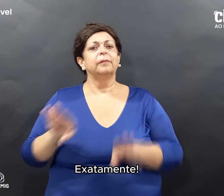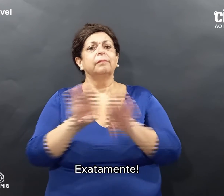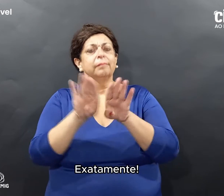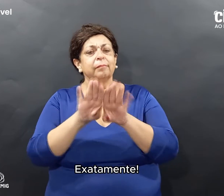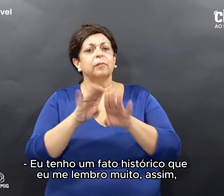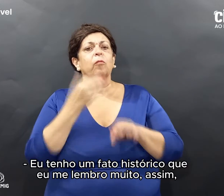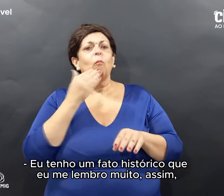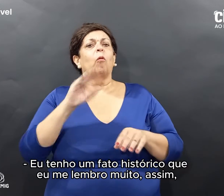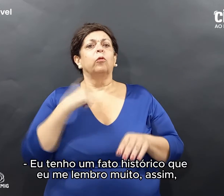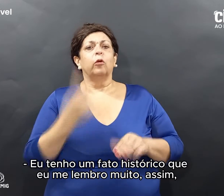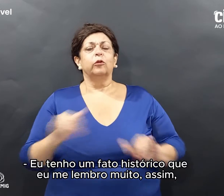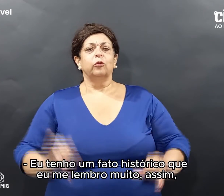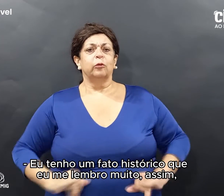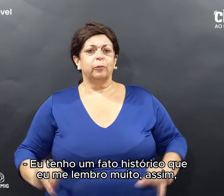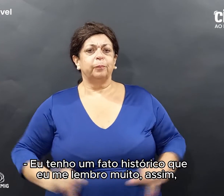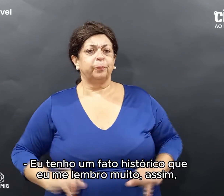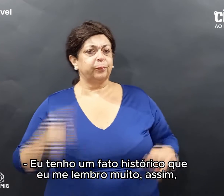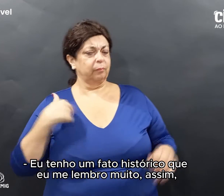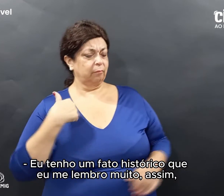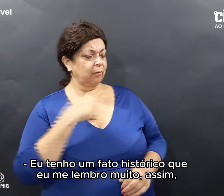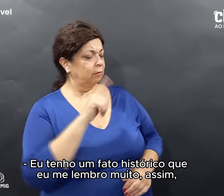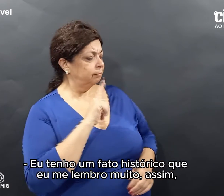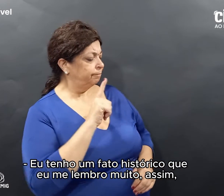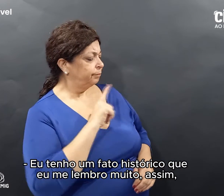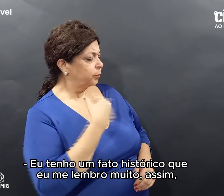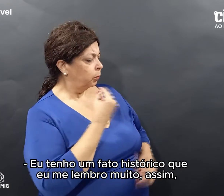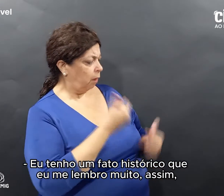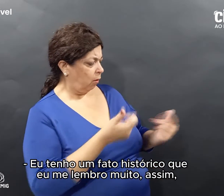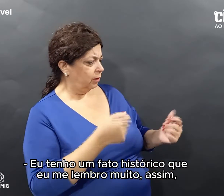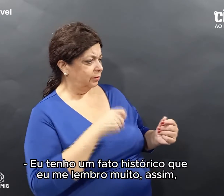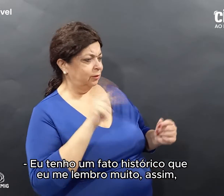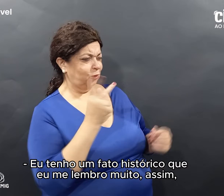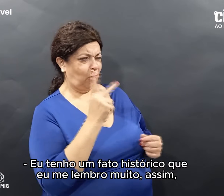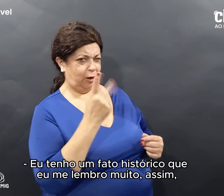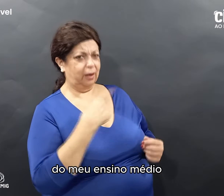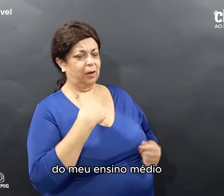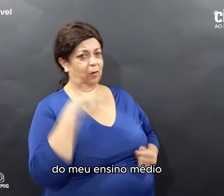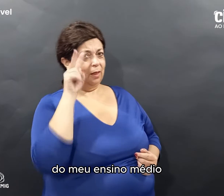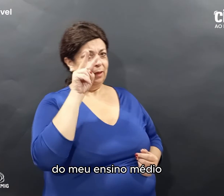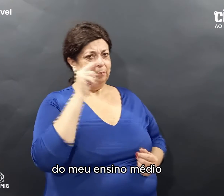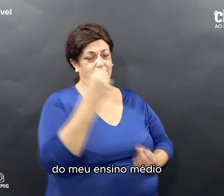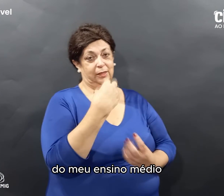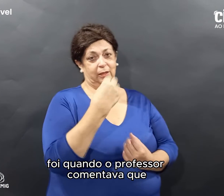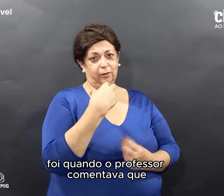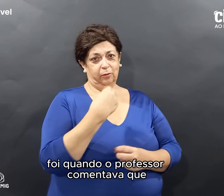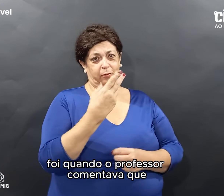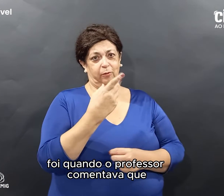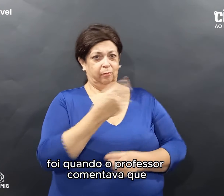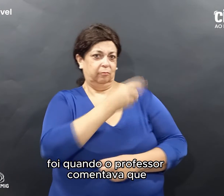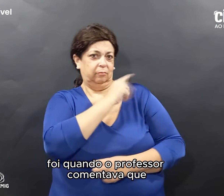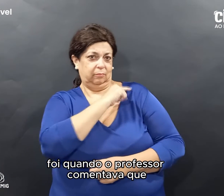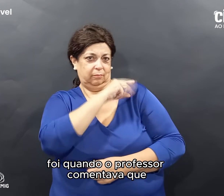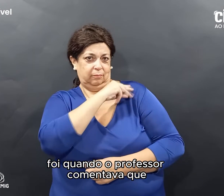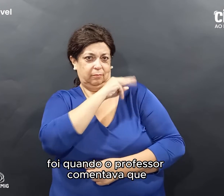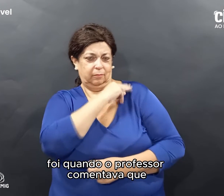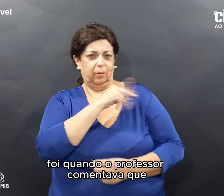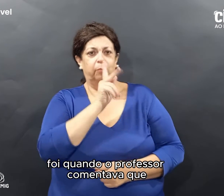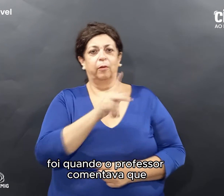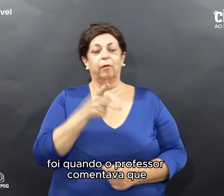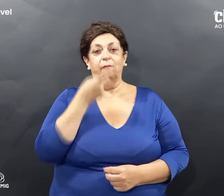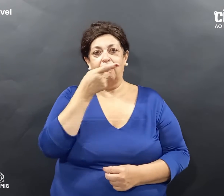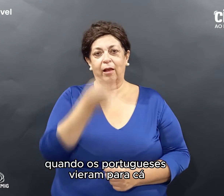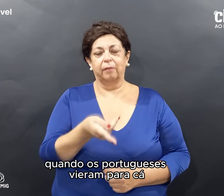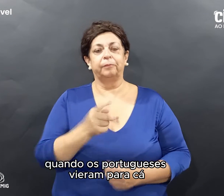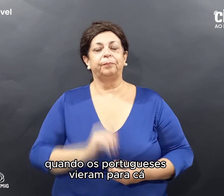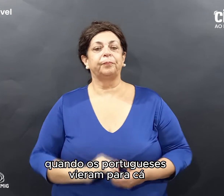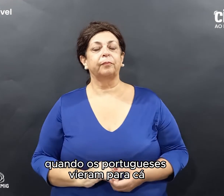né? Exatamente. Eu tenho um fato histórico que eu me lembro muito assim do meu ensino médio, foi quando o professor comentava